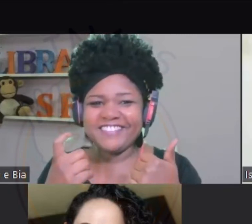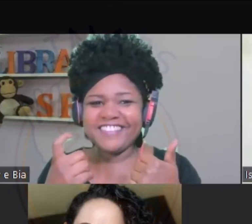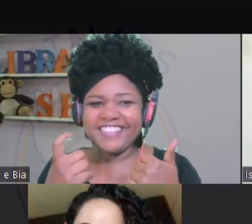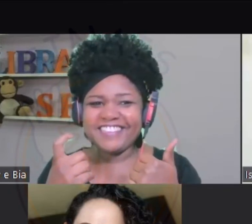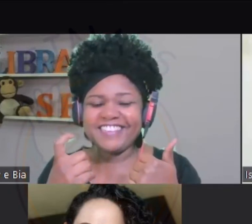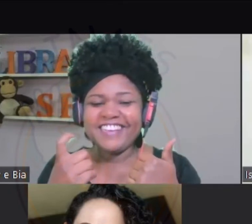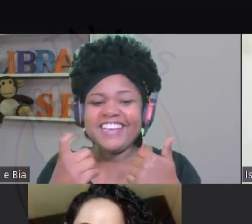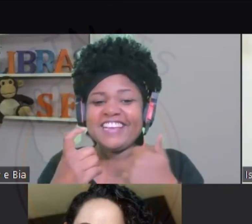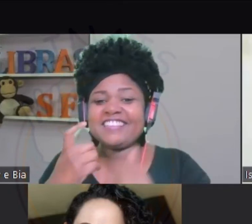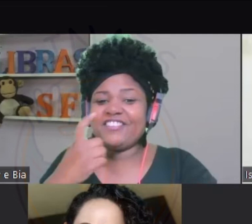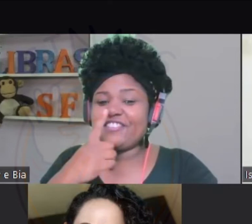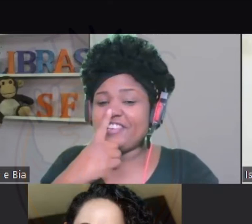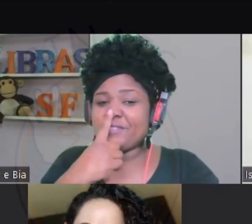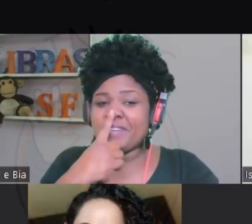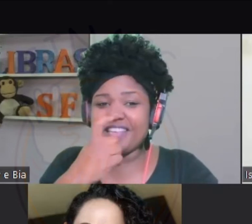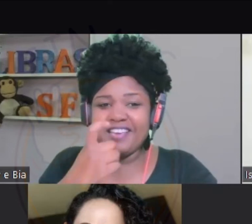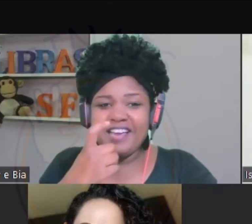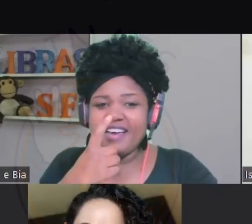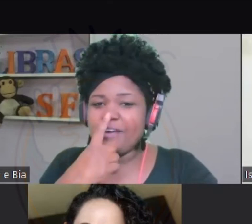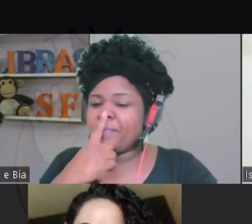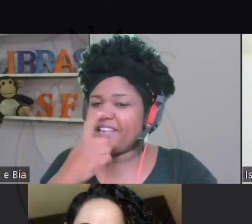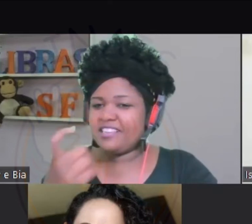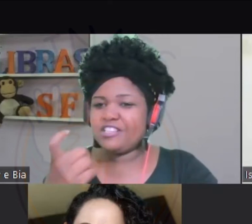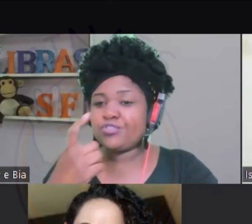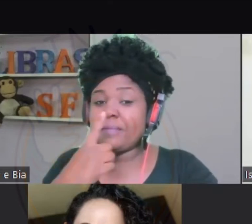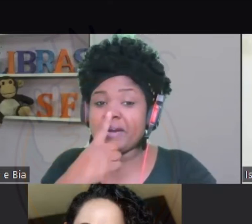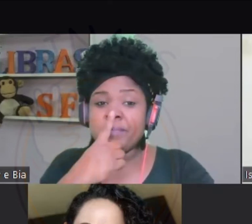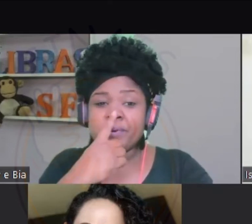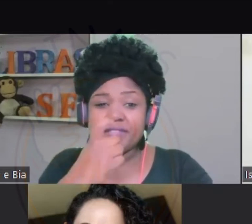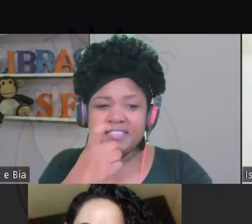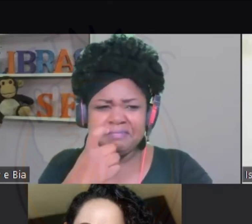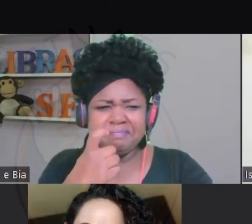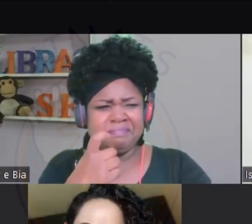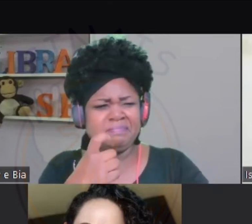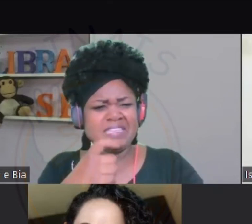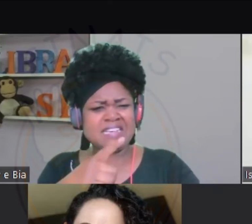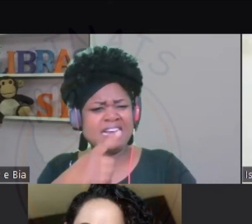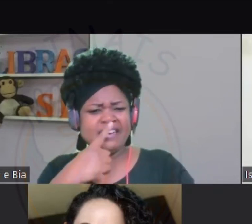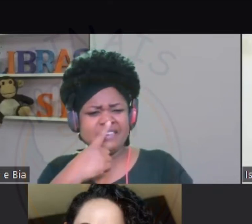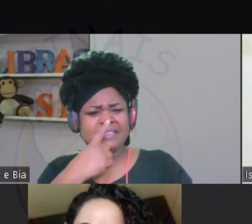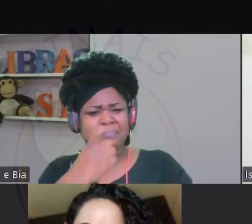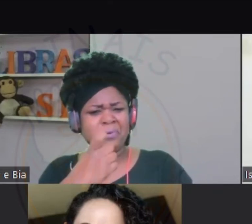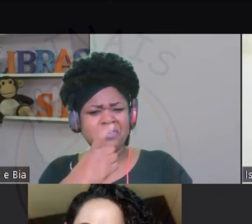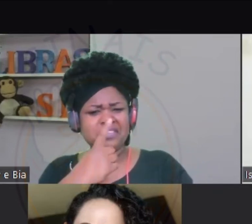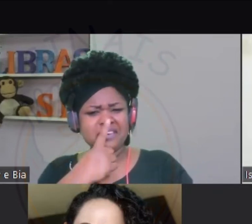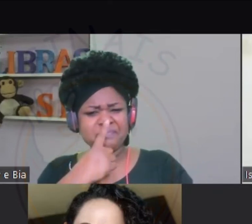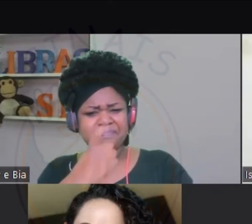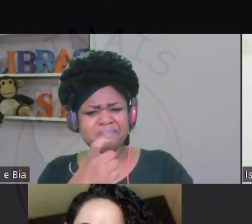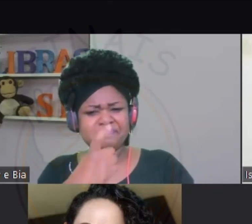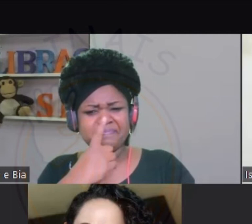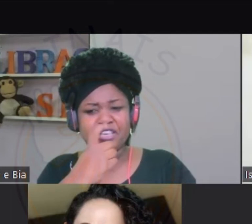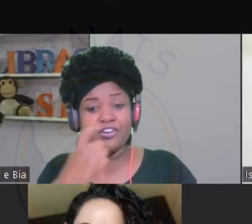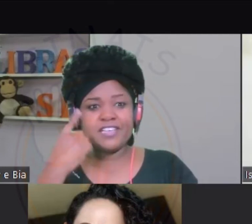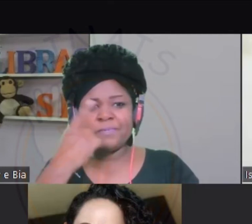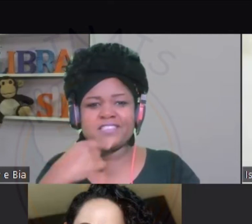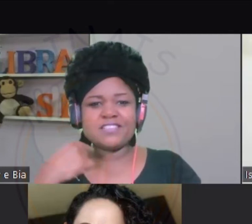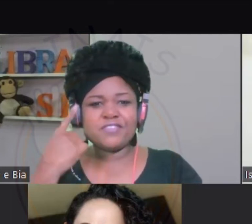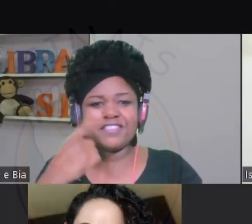ruim? Então, isso aqui é para lixo, é para podre. Essa carne aí tá podre, hein? E ó a expressão